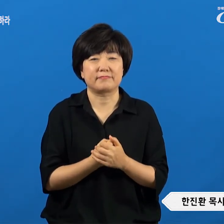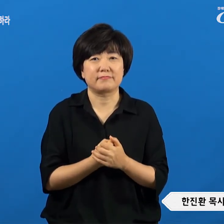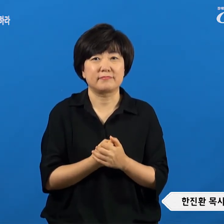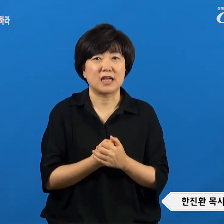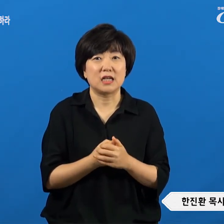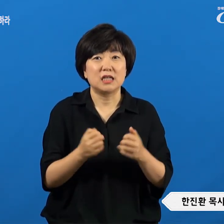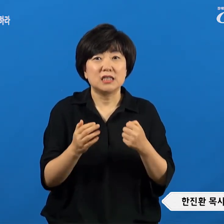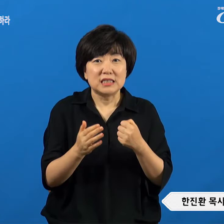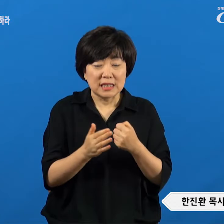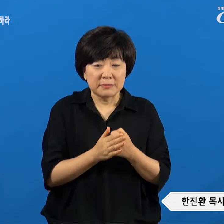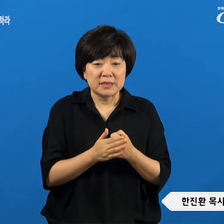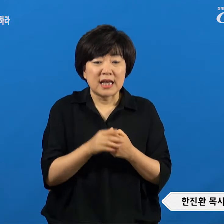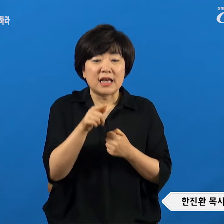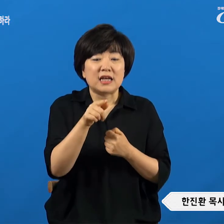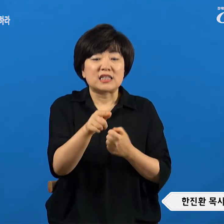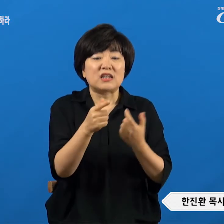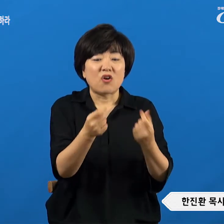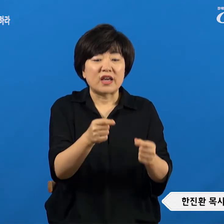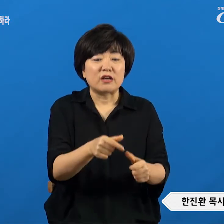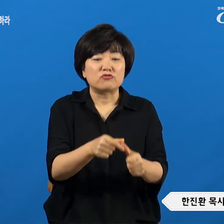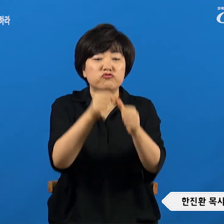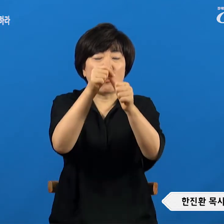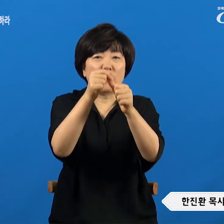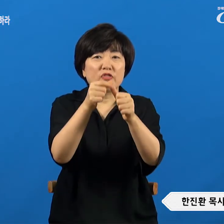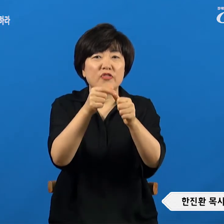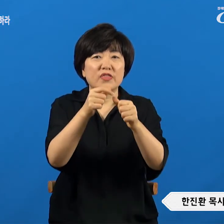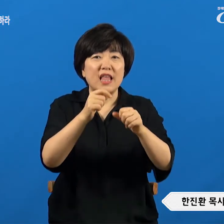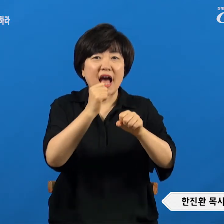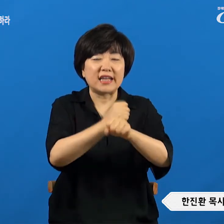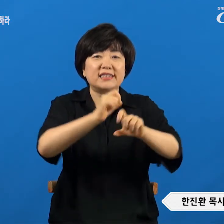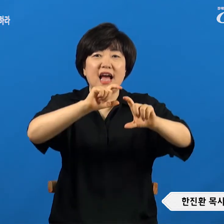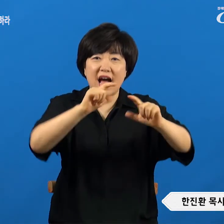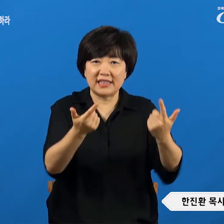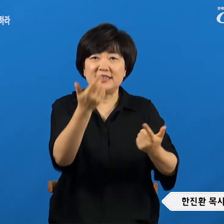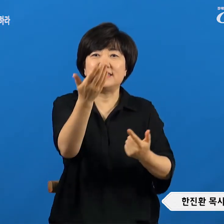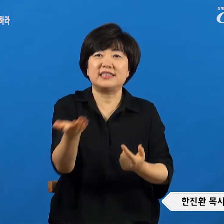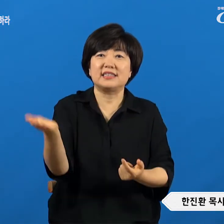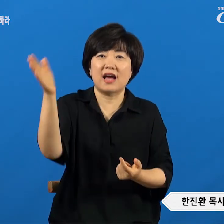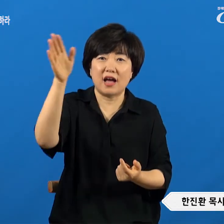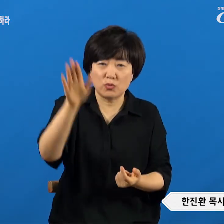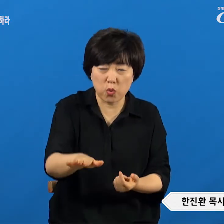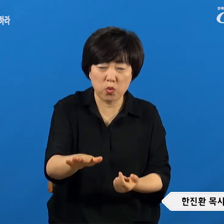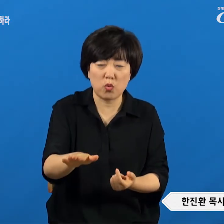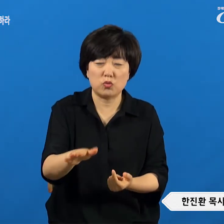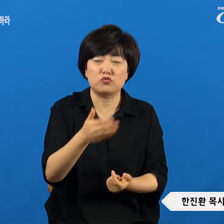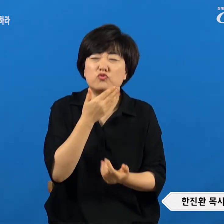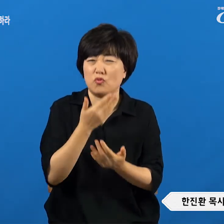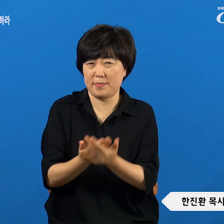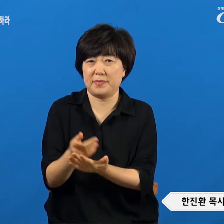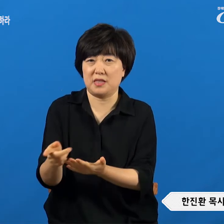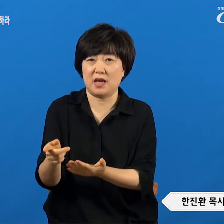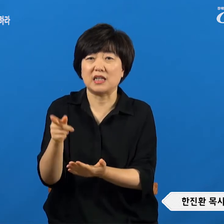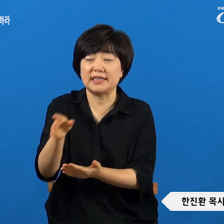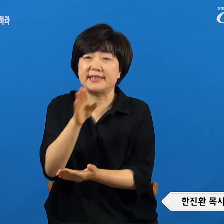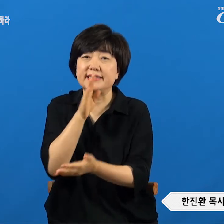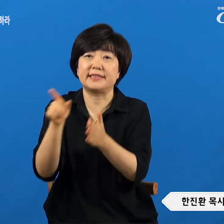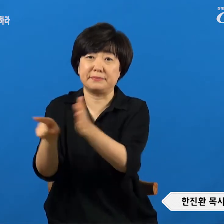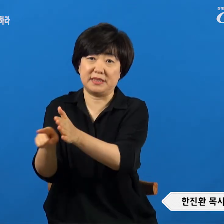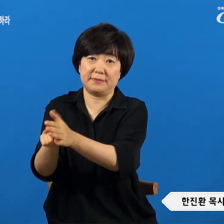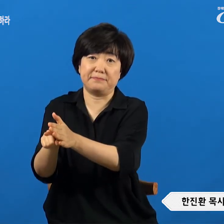그래서 그리 아니하실지라도가 중요합니다. 그것이 진짜 믿음입니다.